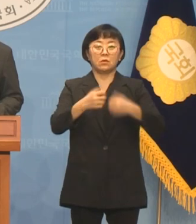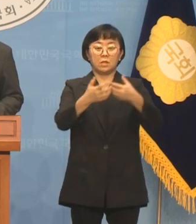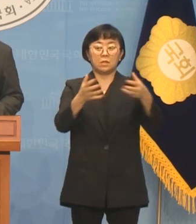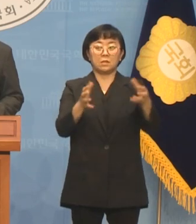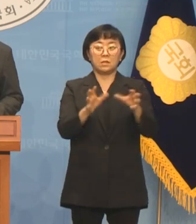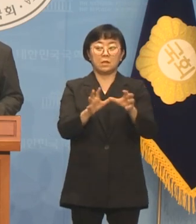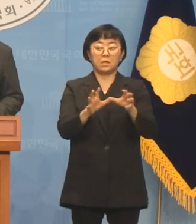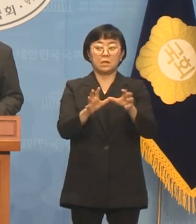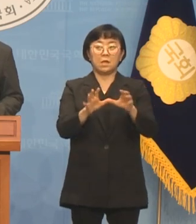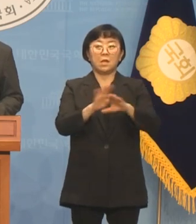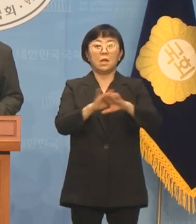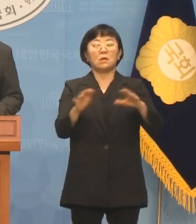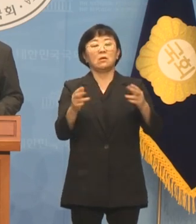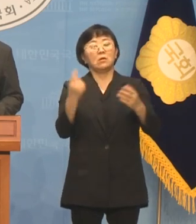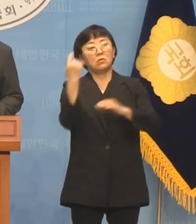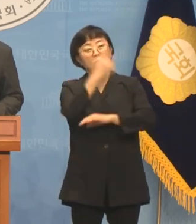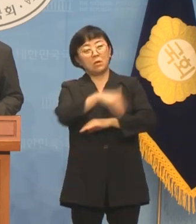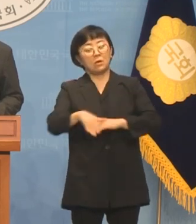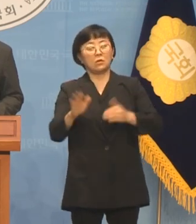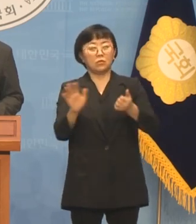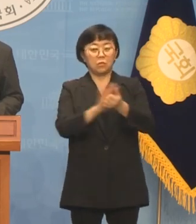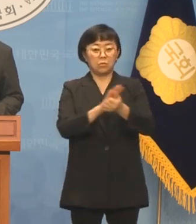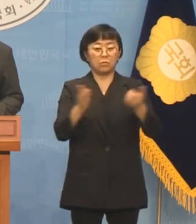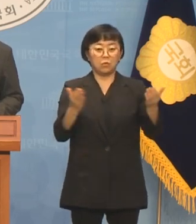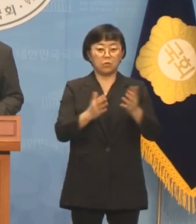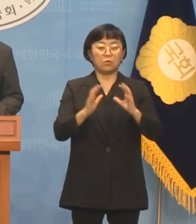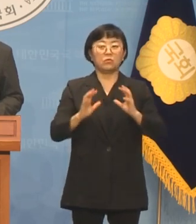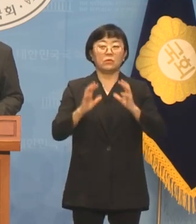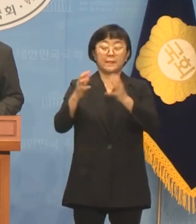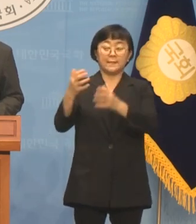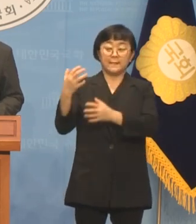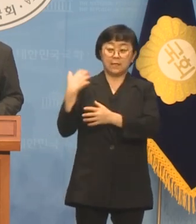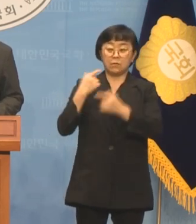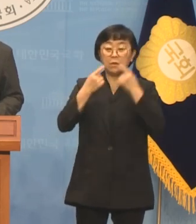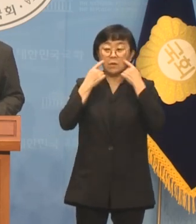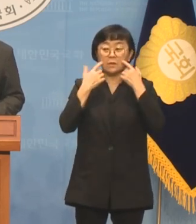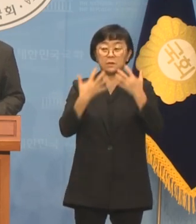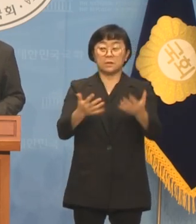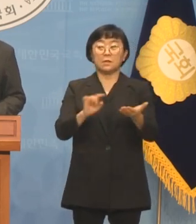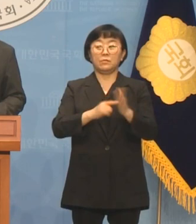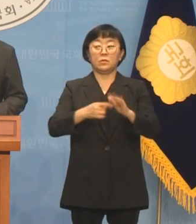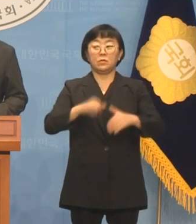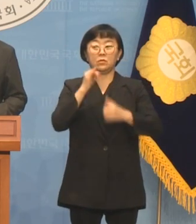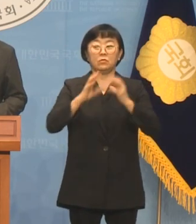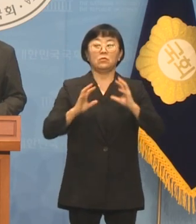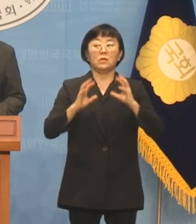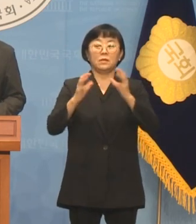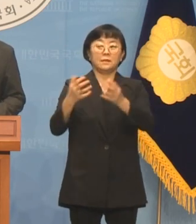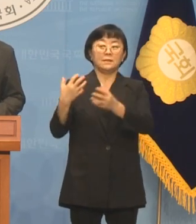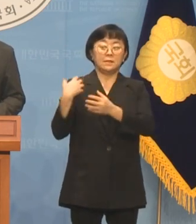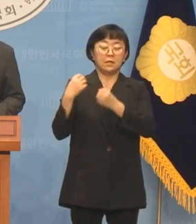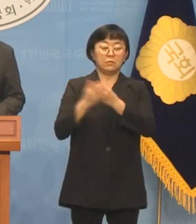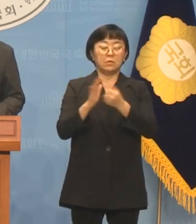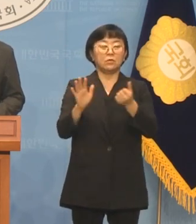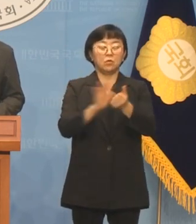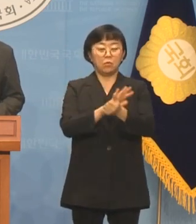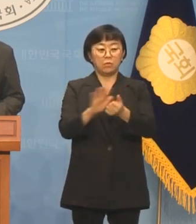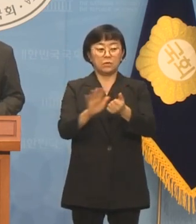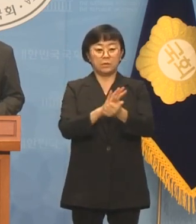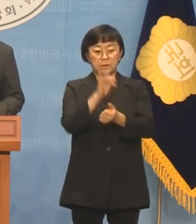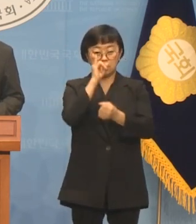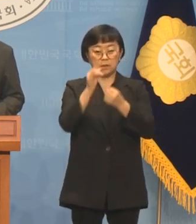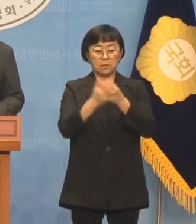그간 해결 방안으로 돌봄 노동의 국가 책임을 명확히 해야 하며 국가가 책임지는 돌봄 서비스를